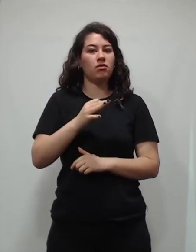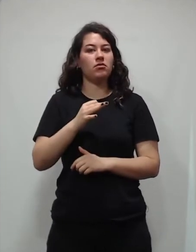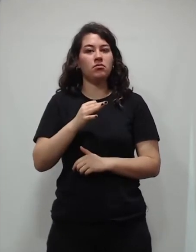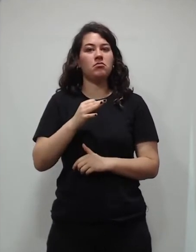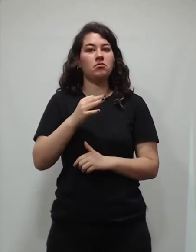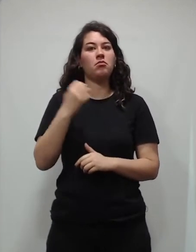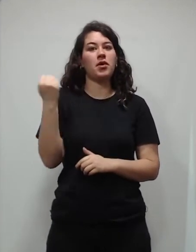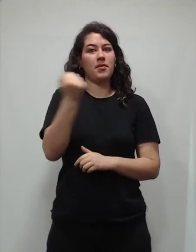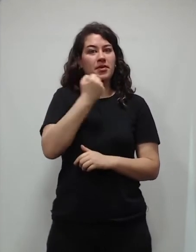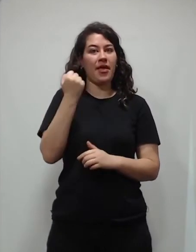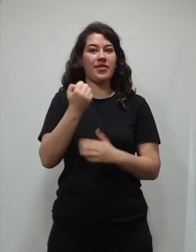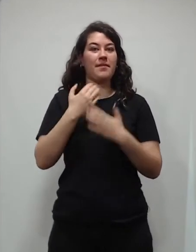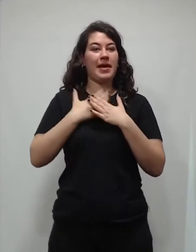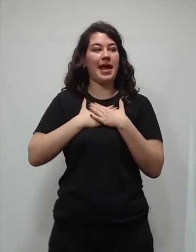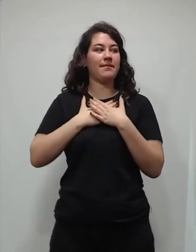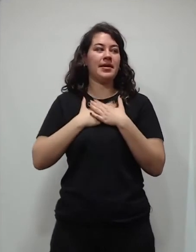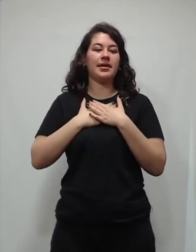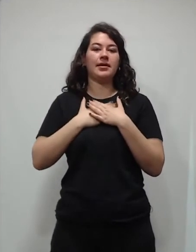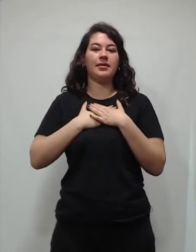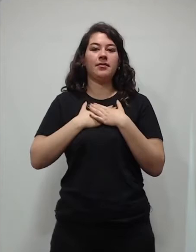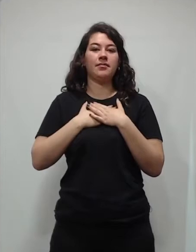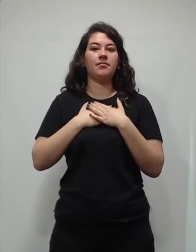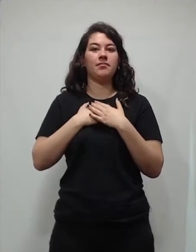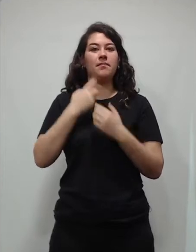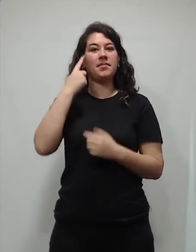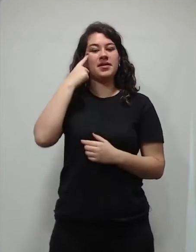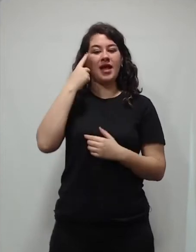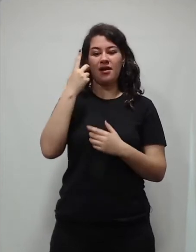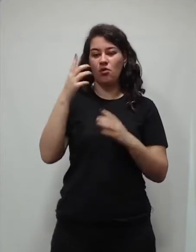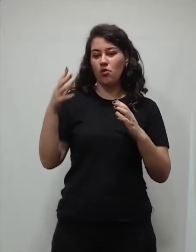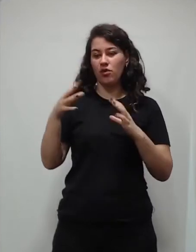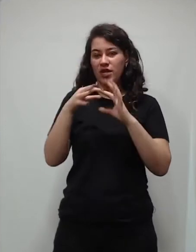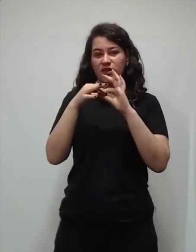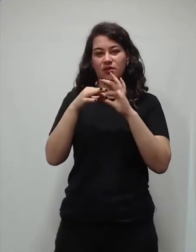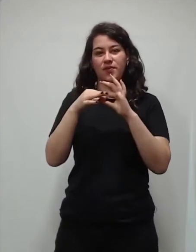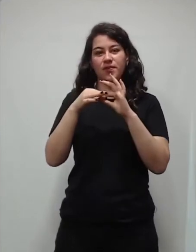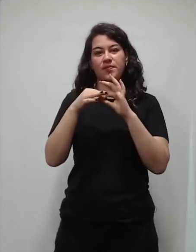sido muy revelador para mí, por lo menos pensar esta intersección entre